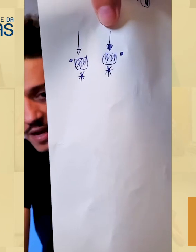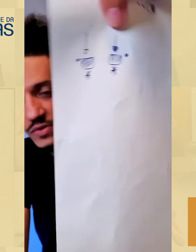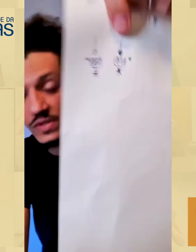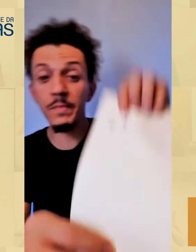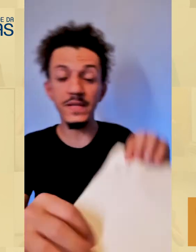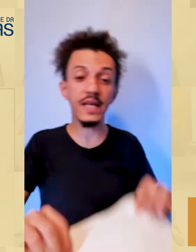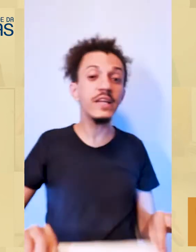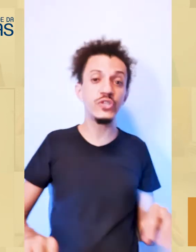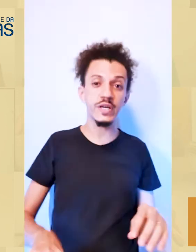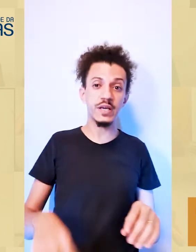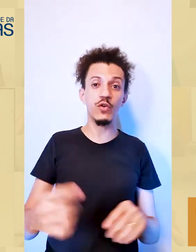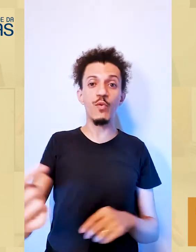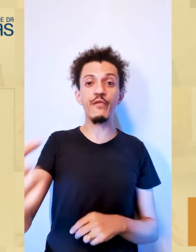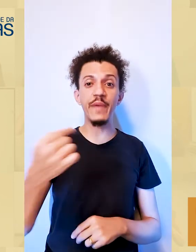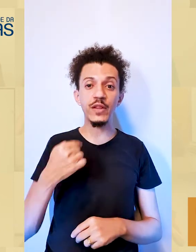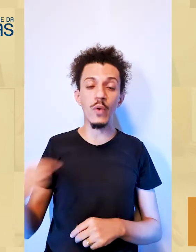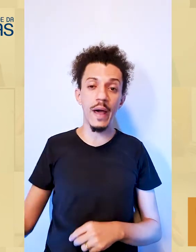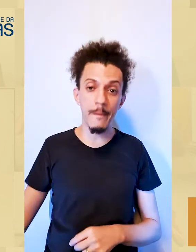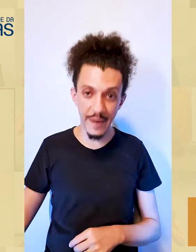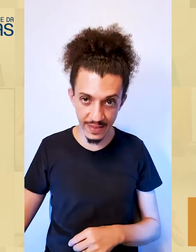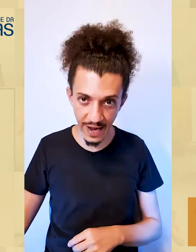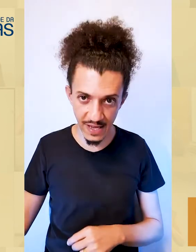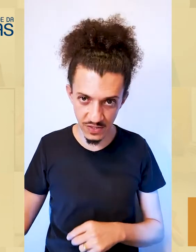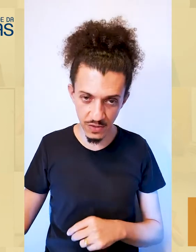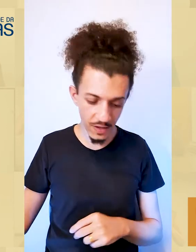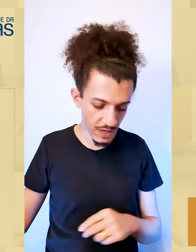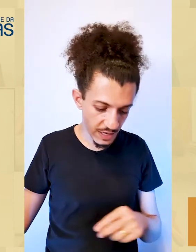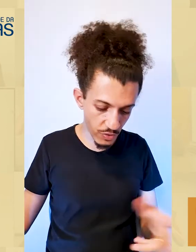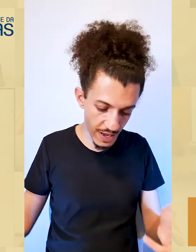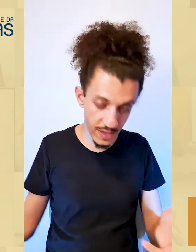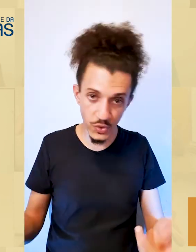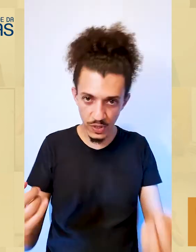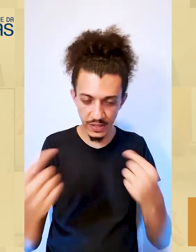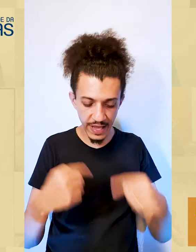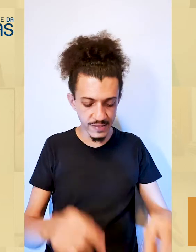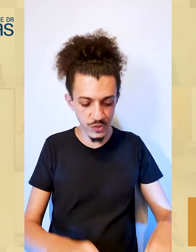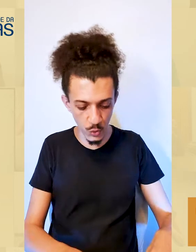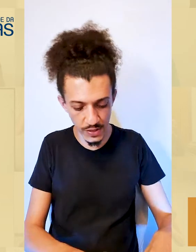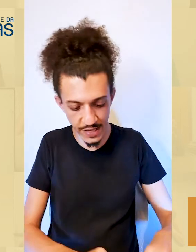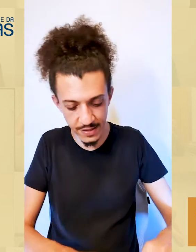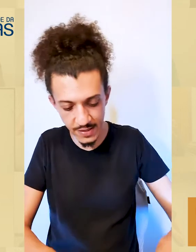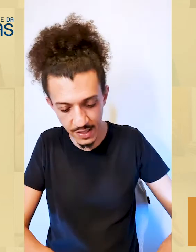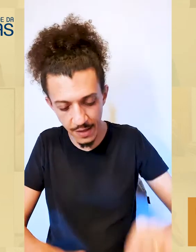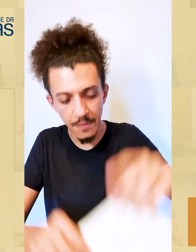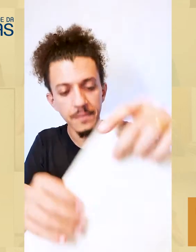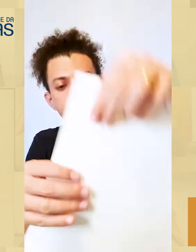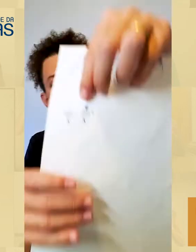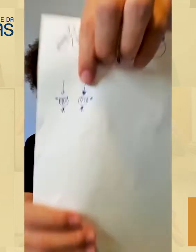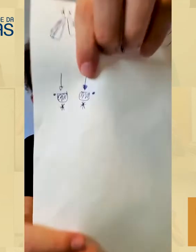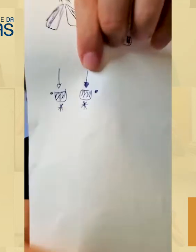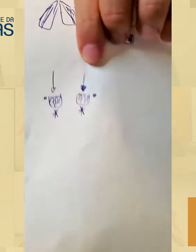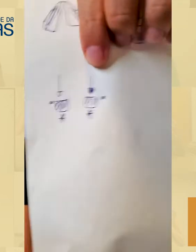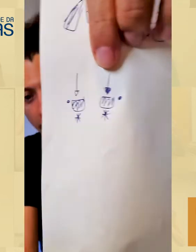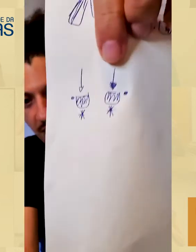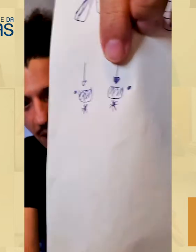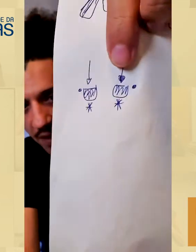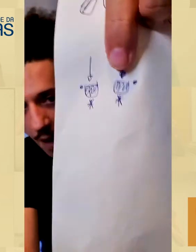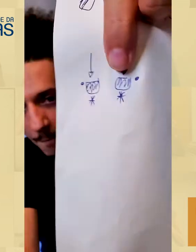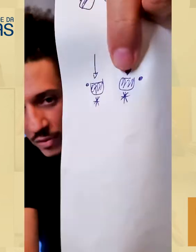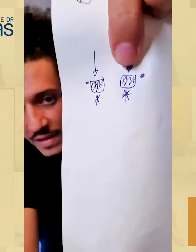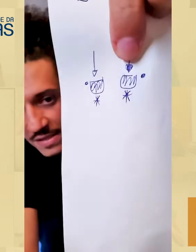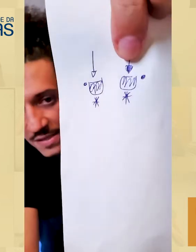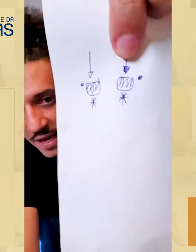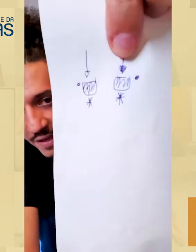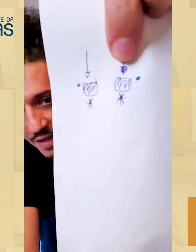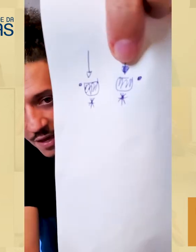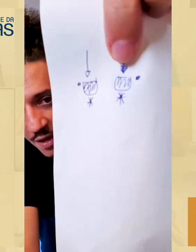Esse traço simples indica que o movimento é para trás, no caso dessas duas setas aqui. Percebe que a